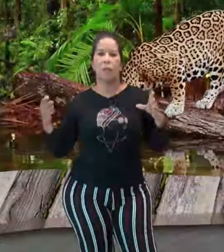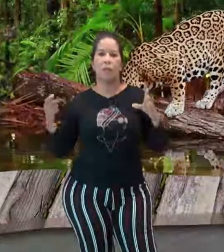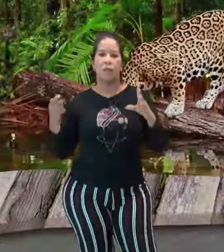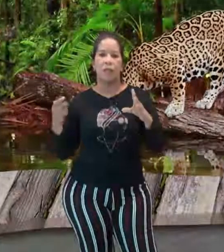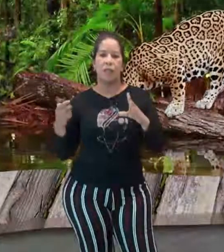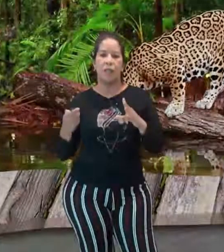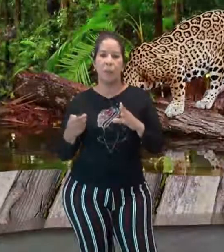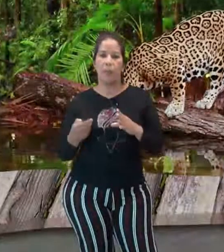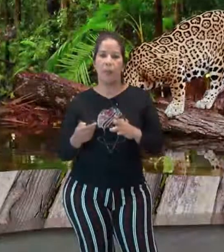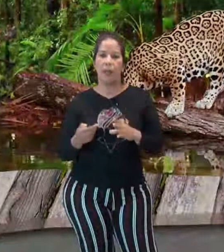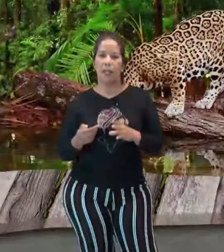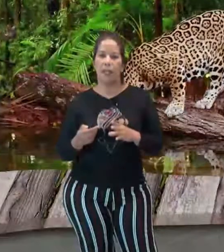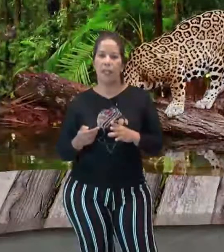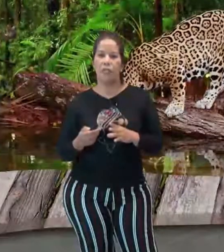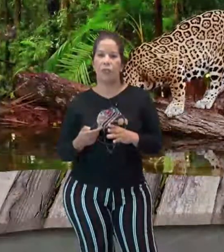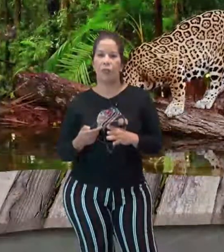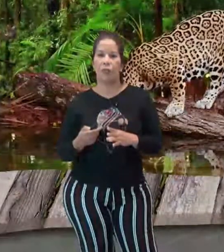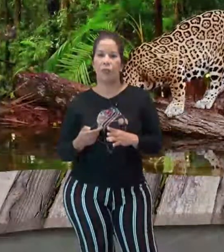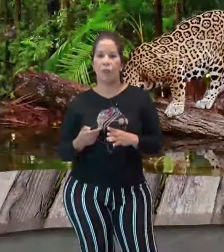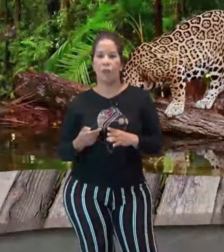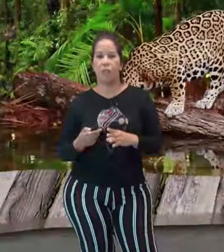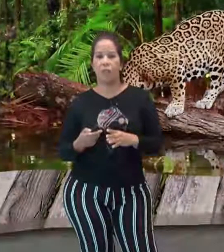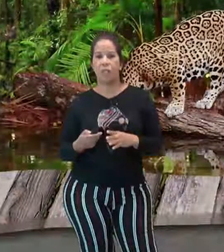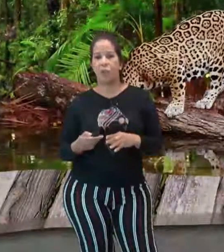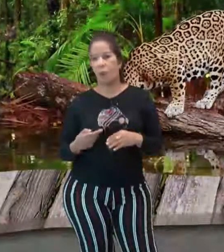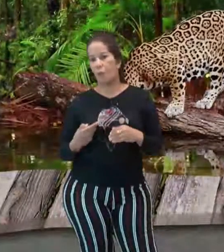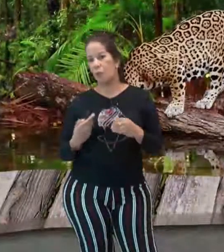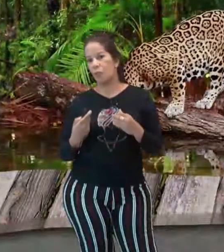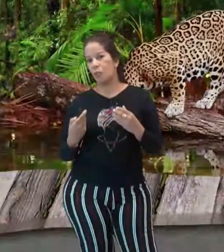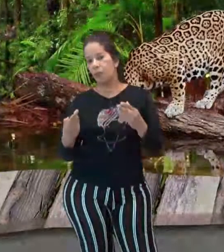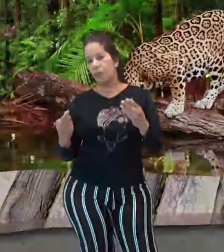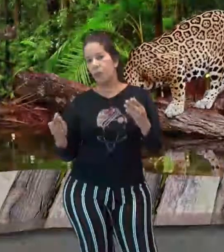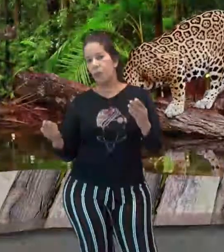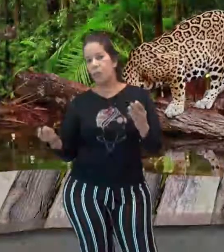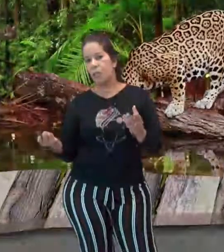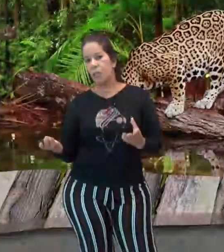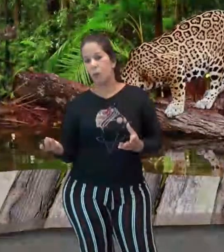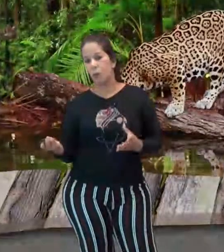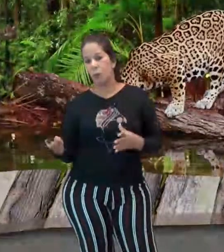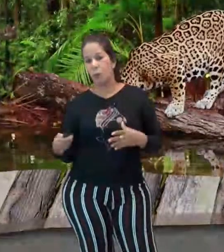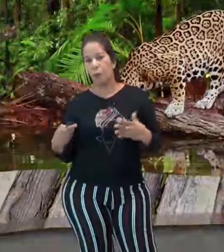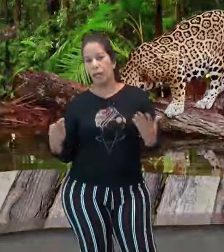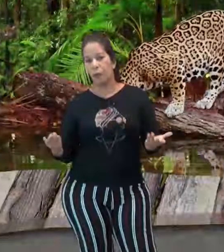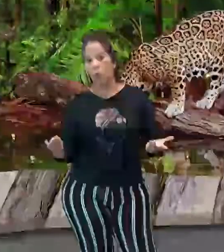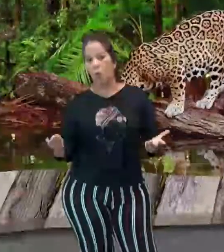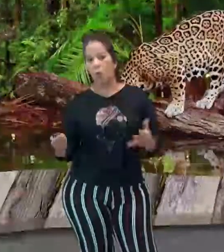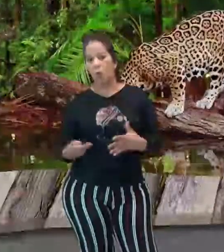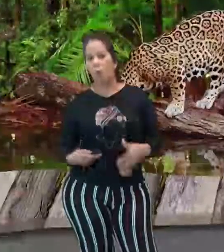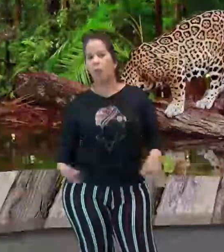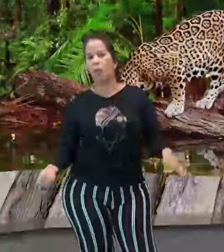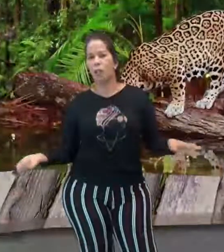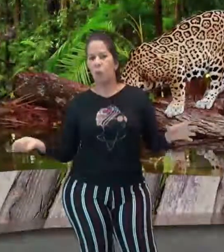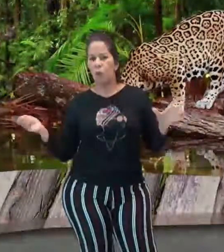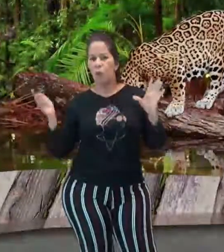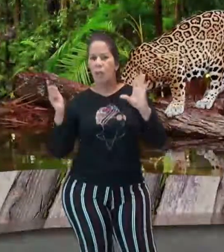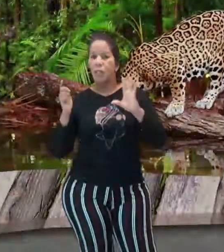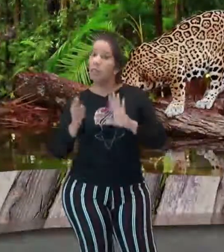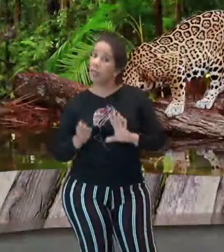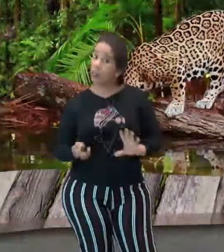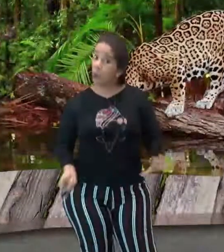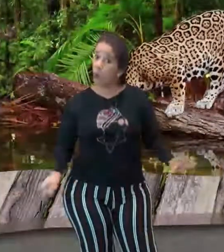situação acontecendo para que esse indivíduo agora se transforme num indivíduo, num organismo adulto completo, com toda a